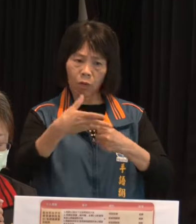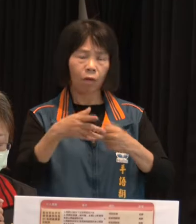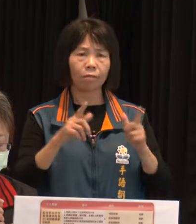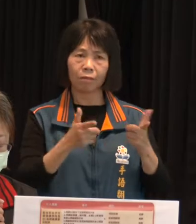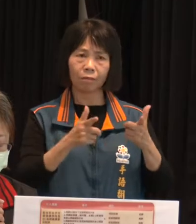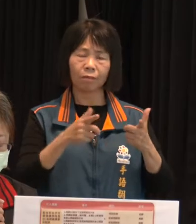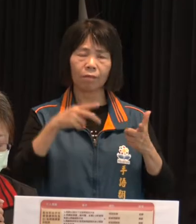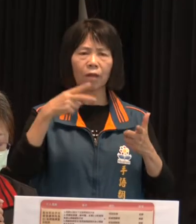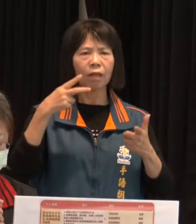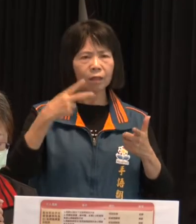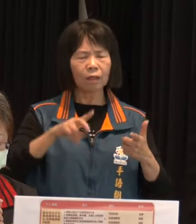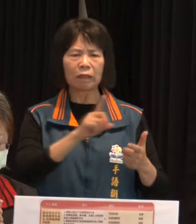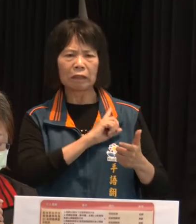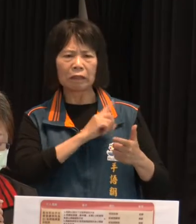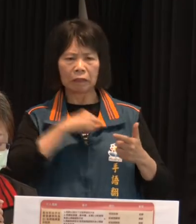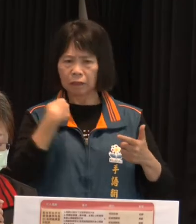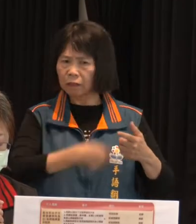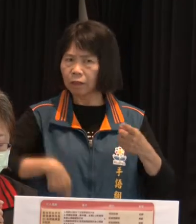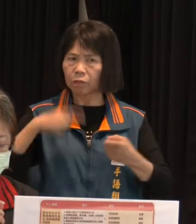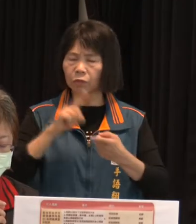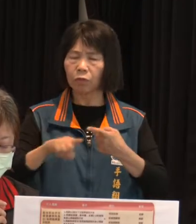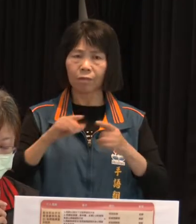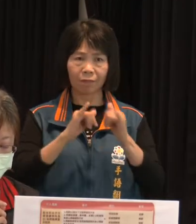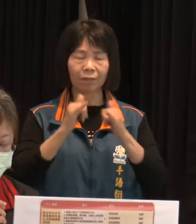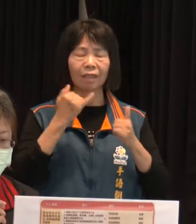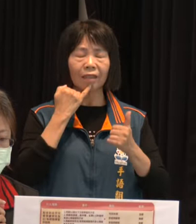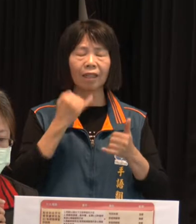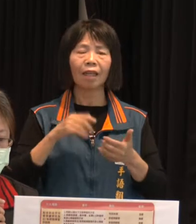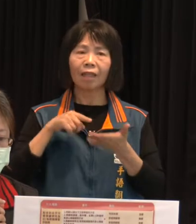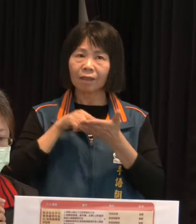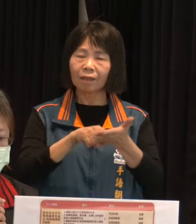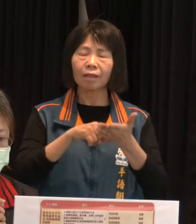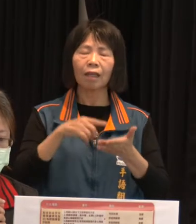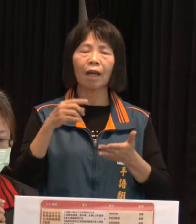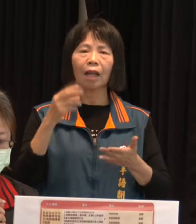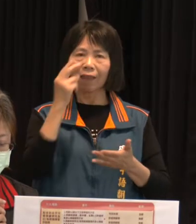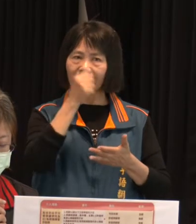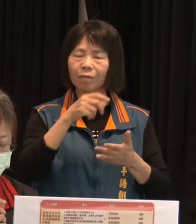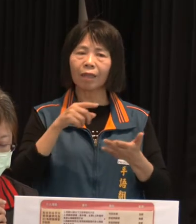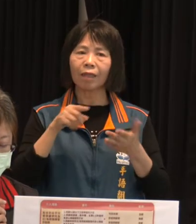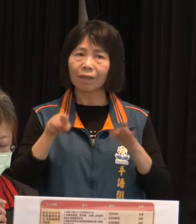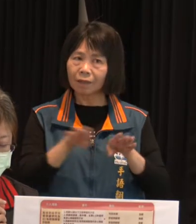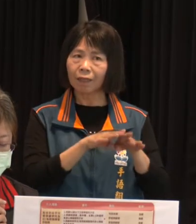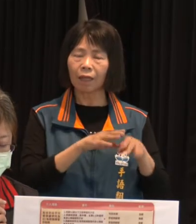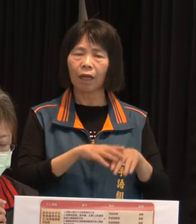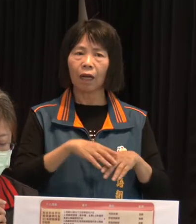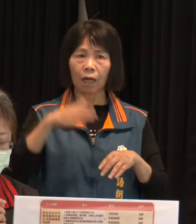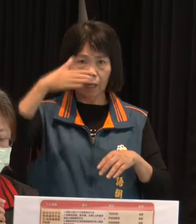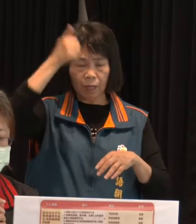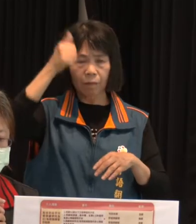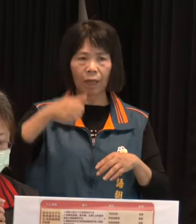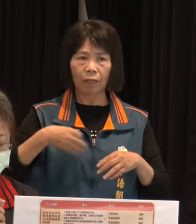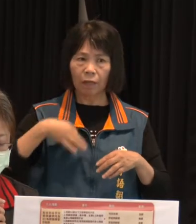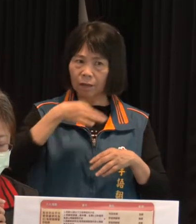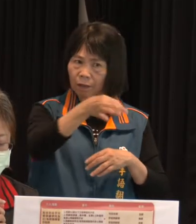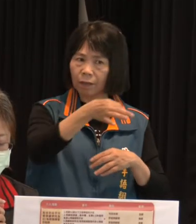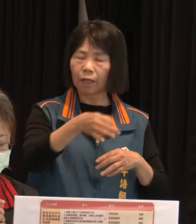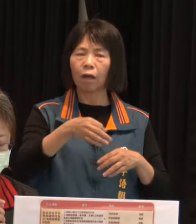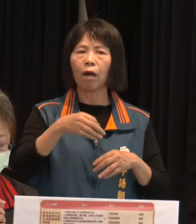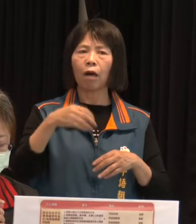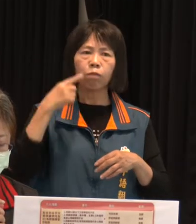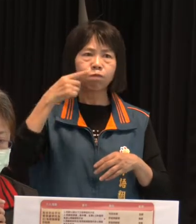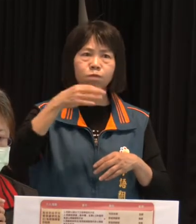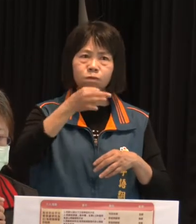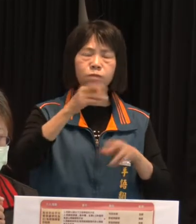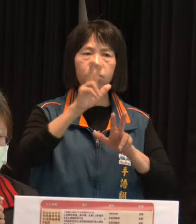些病况的部分，民众可以请特别休假，这时候雇主需要给全薪，或者是可以请